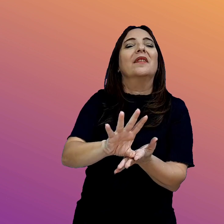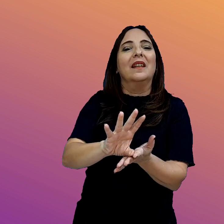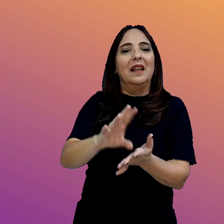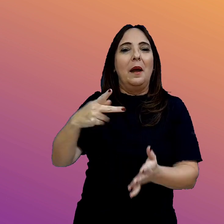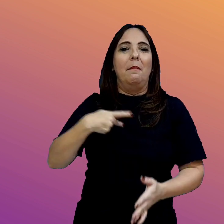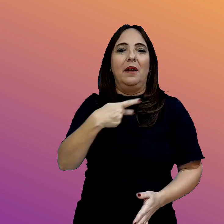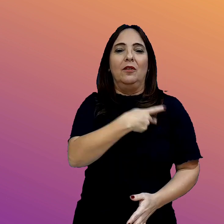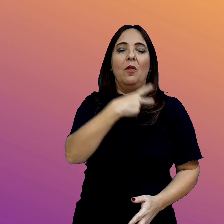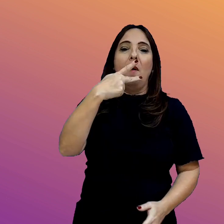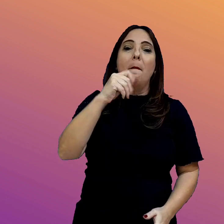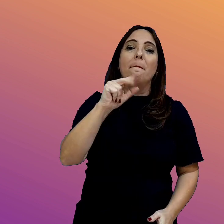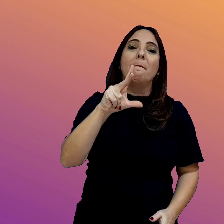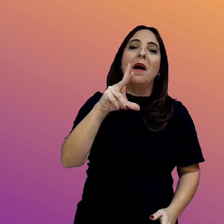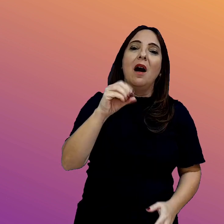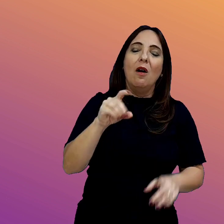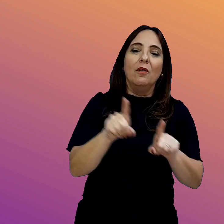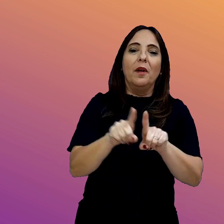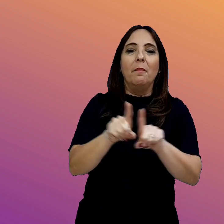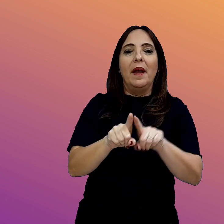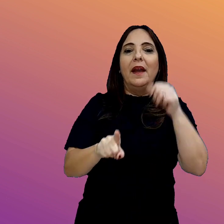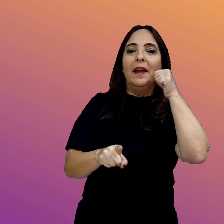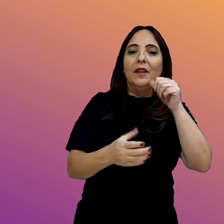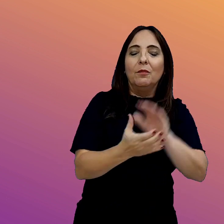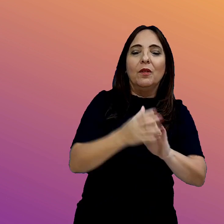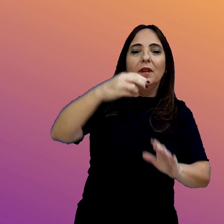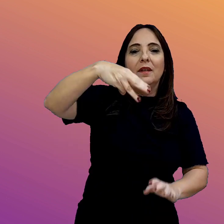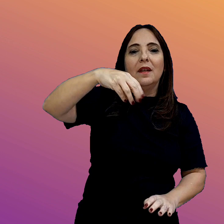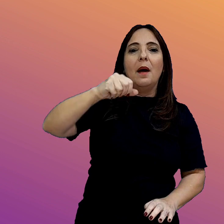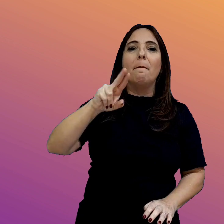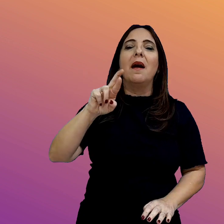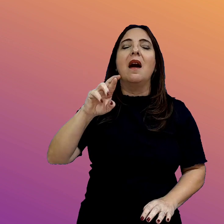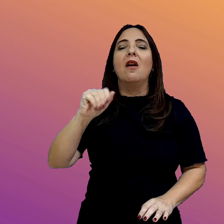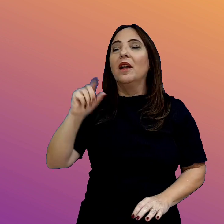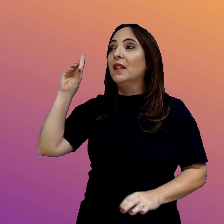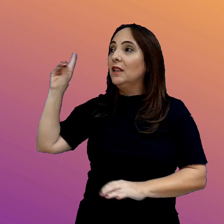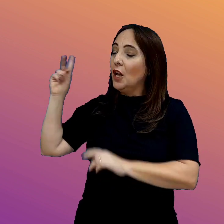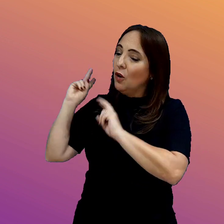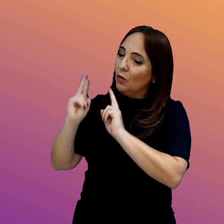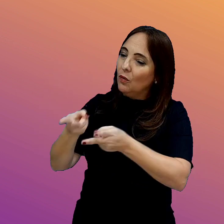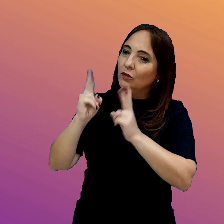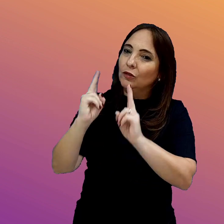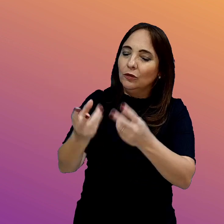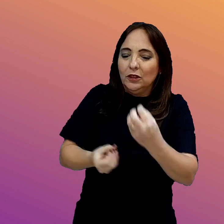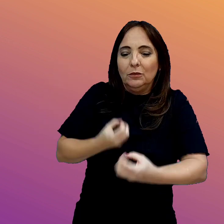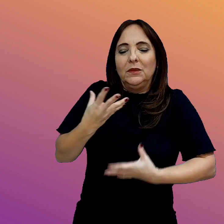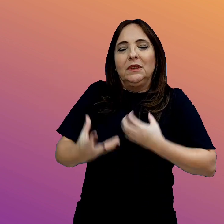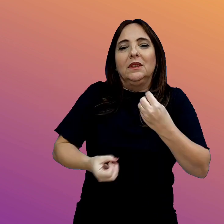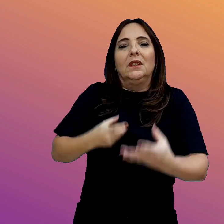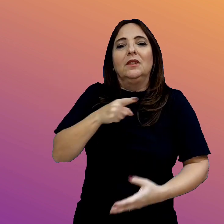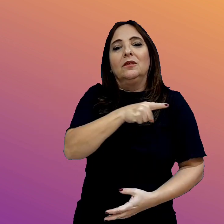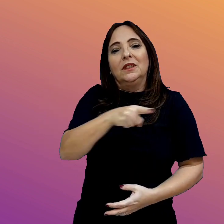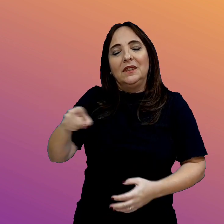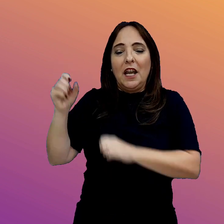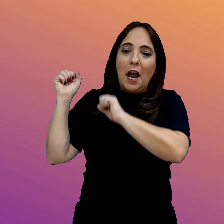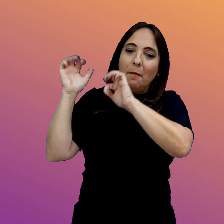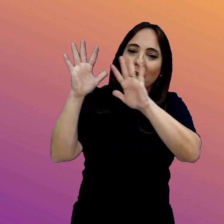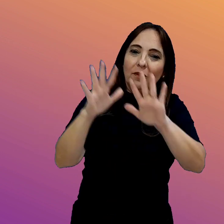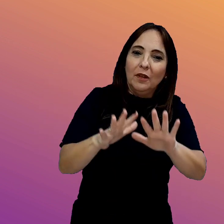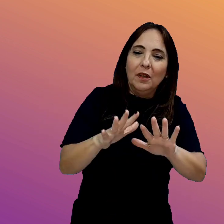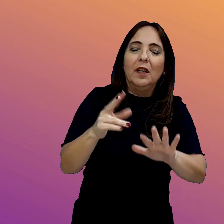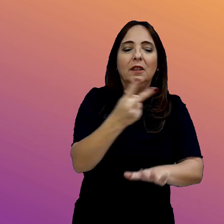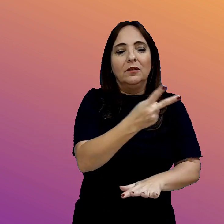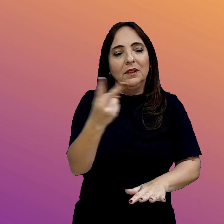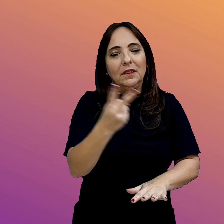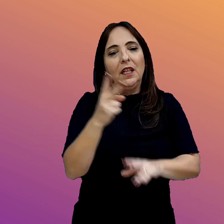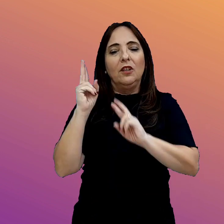Deus continue inspirando vocês, abençoando, para que vocês continuem sendo tão relevantes como vocês têm sido para a